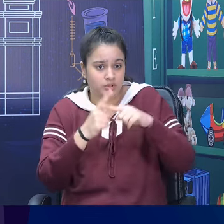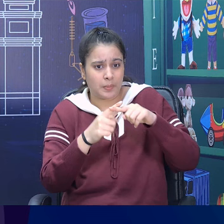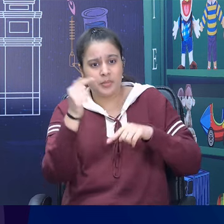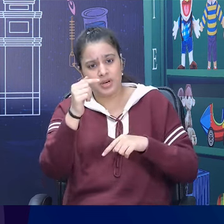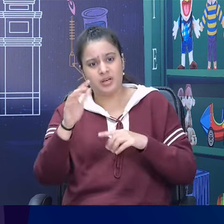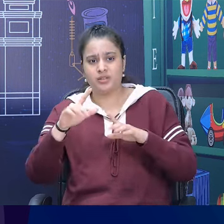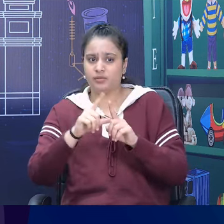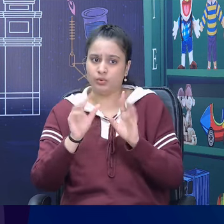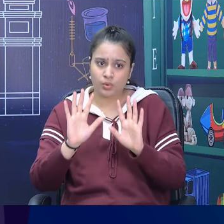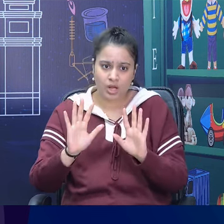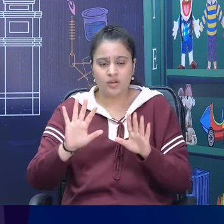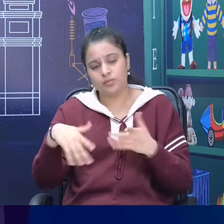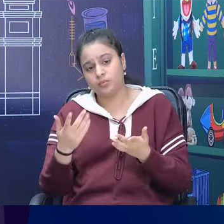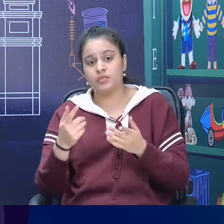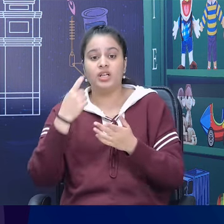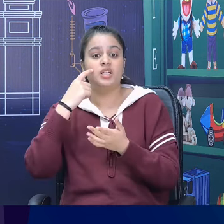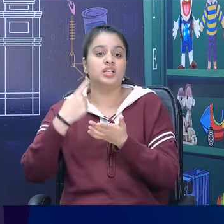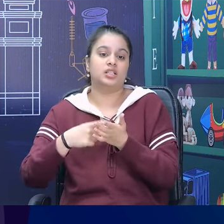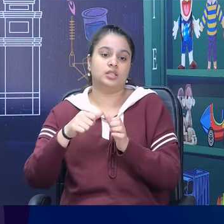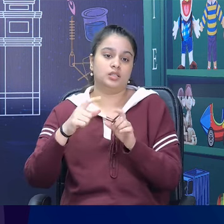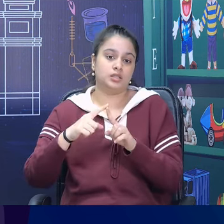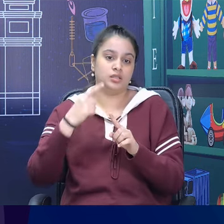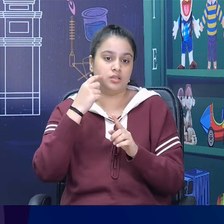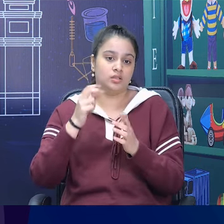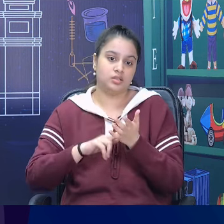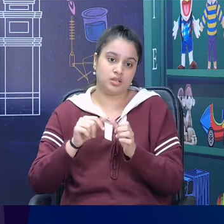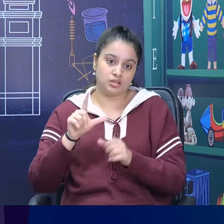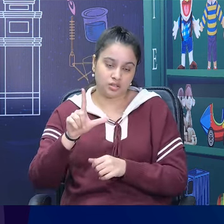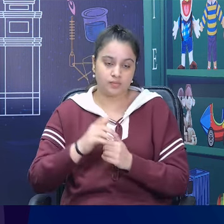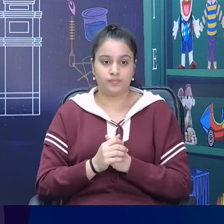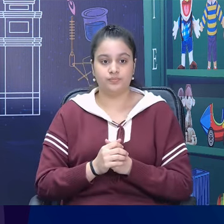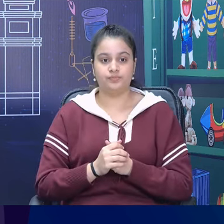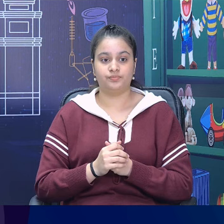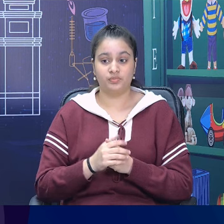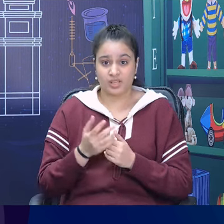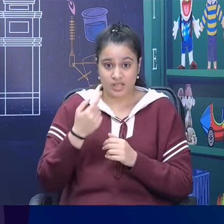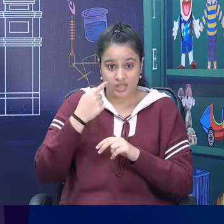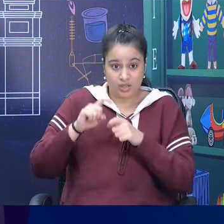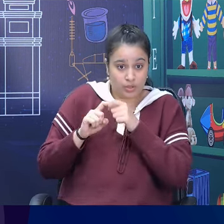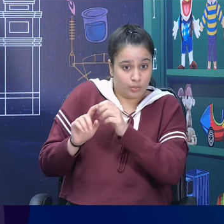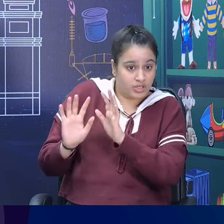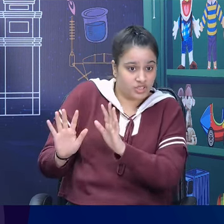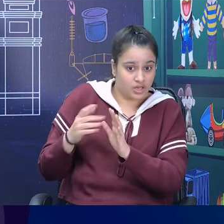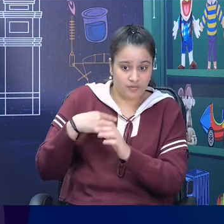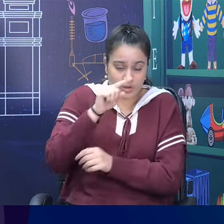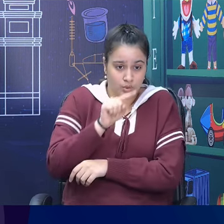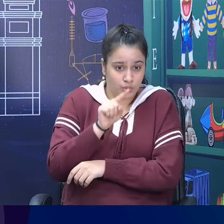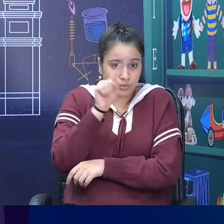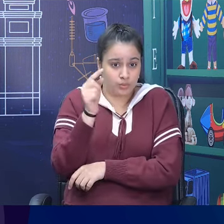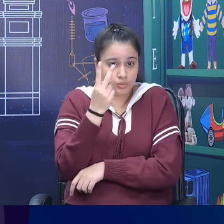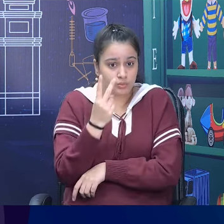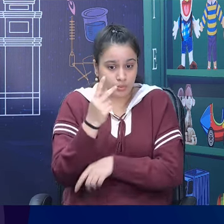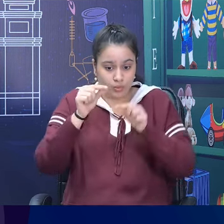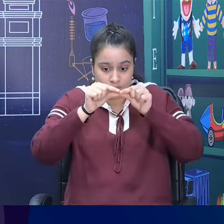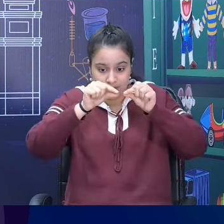जी सर कैन वी लोकेट इरेशनल नंबर लाइक √2 ऑन नंबर लाइन बिल्कुल जैसे हम बात करते हैं कि हम कैसे किसी